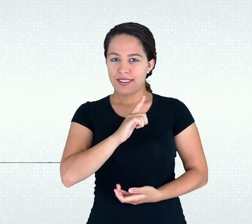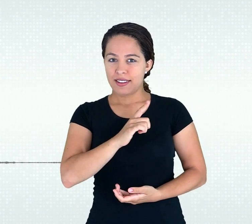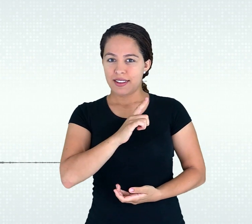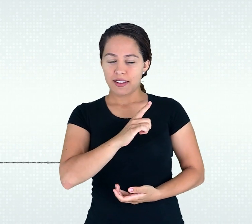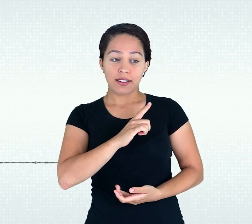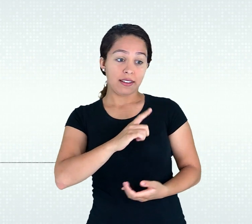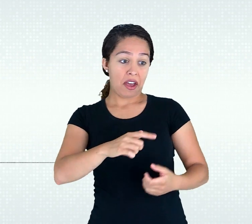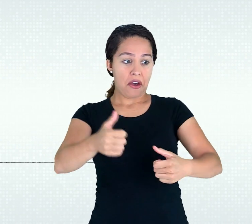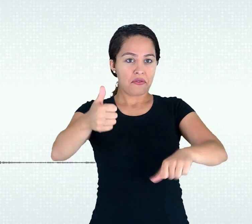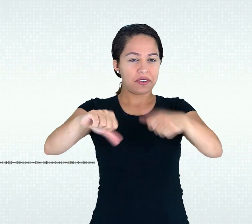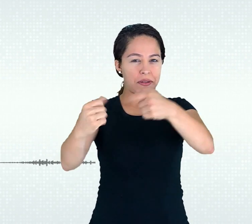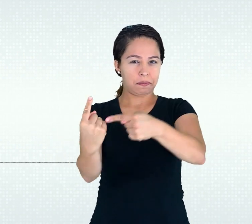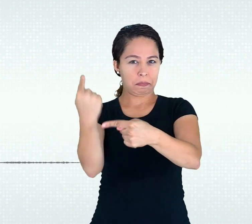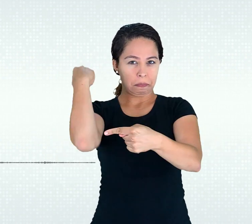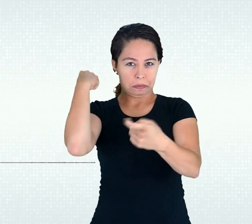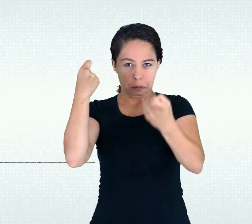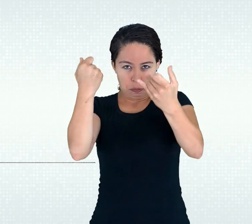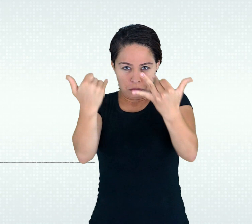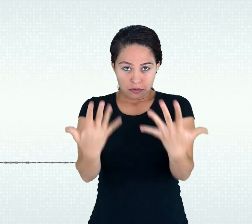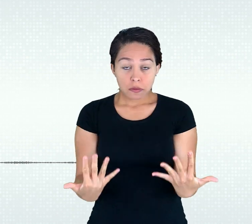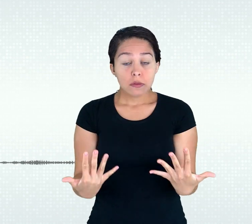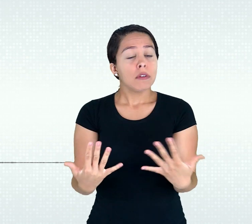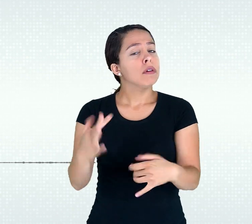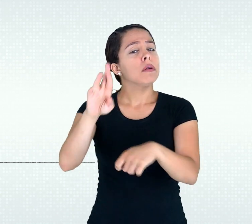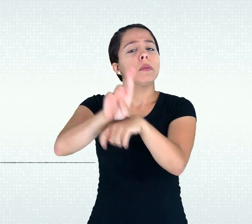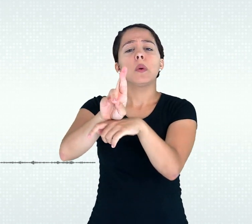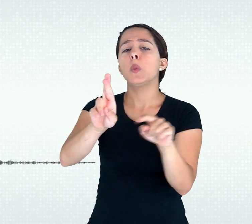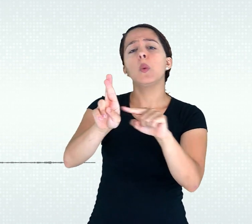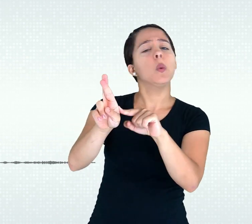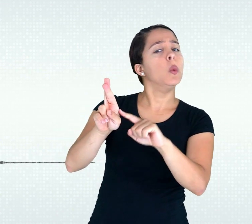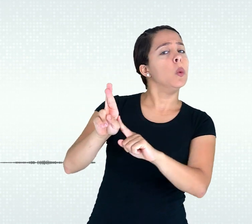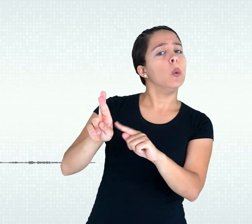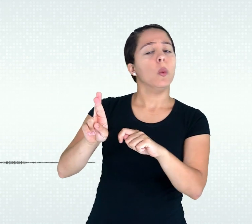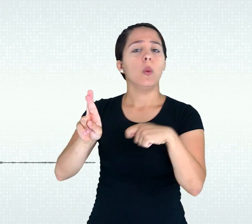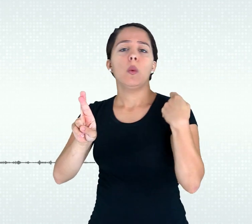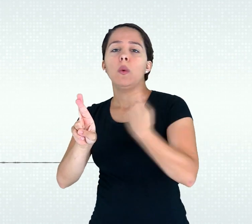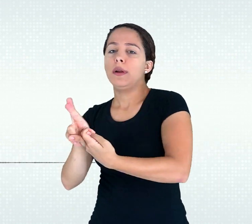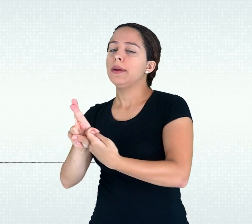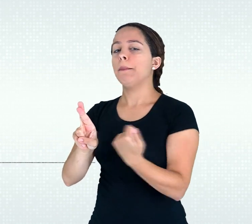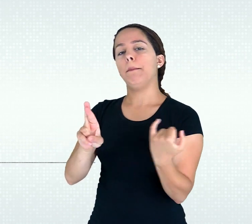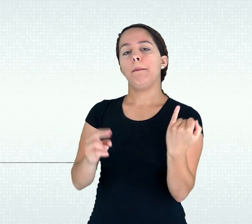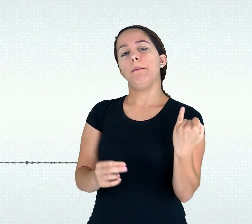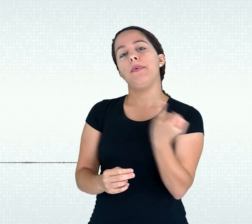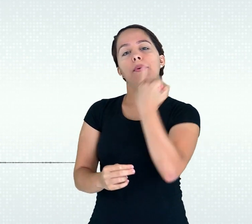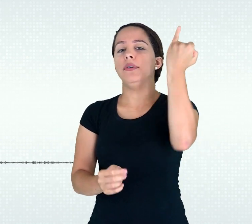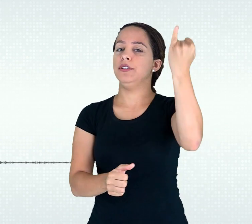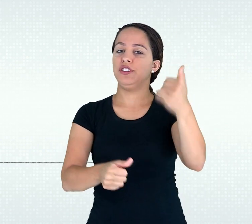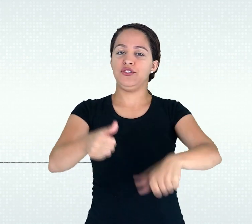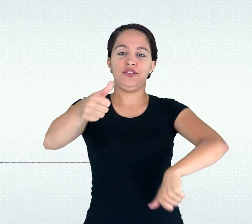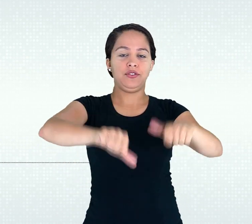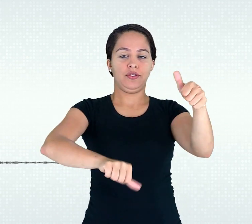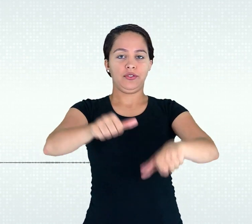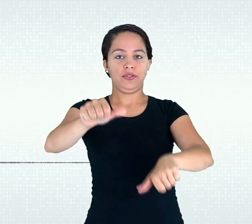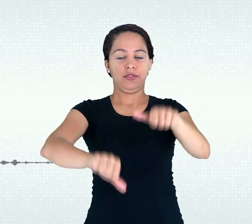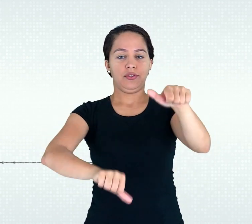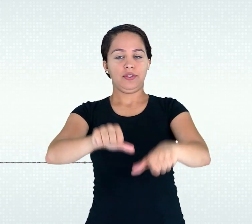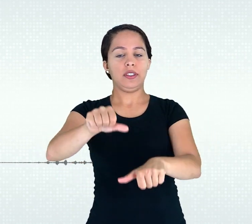avaliação apresentado a recuperação apresenta-se como ferramenta necessária para possibilitar